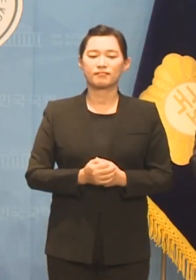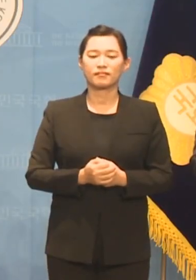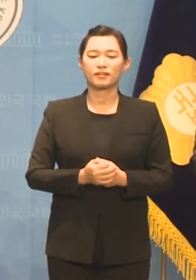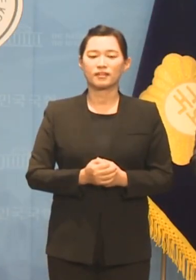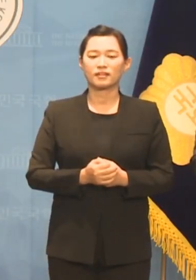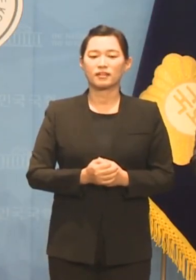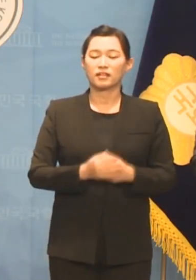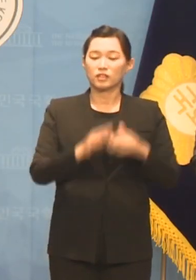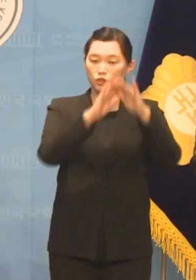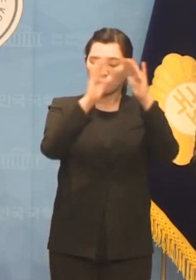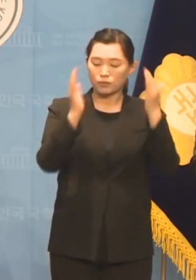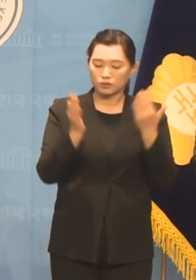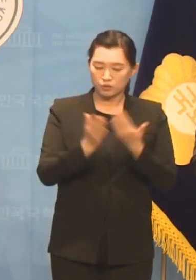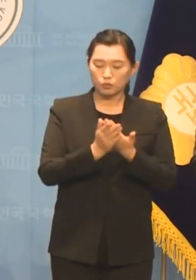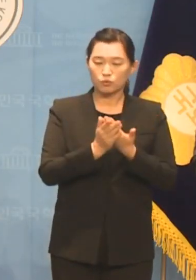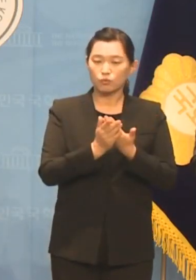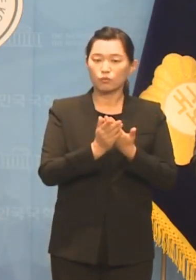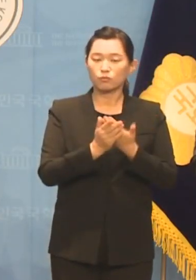예, 전반적으로